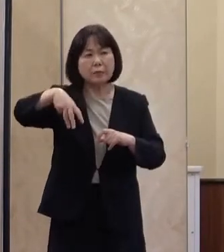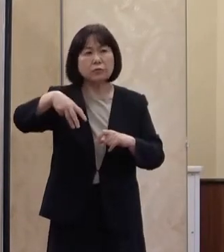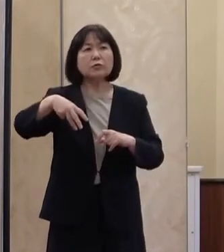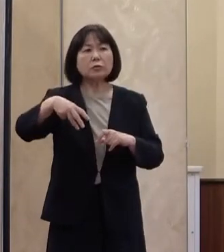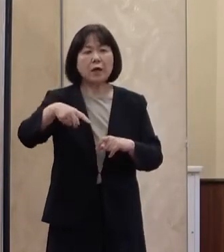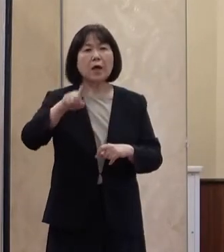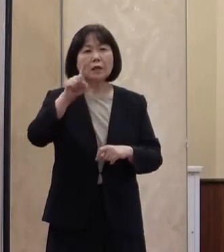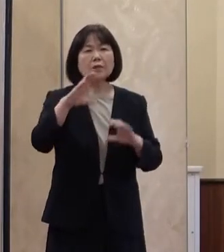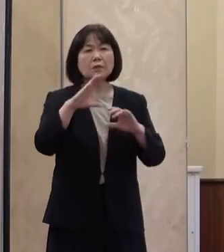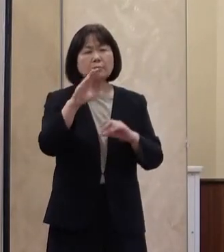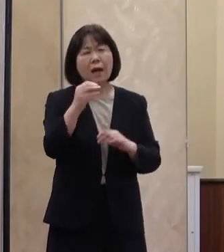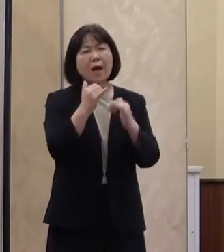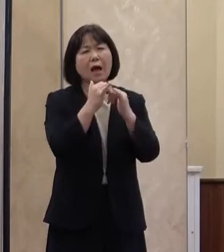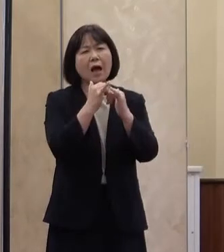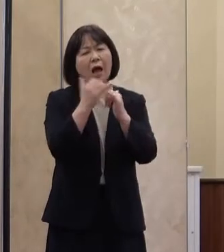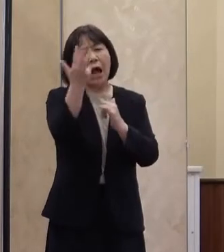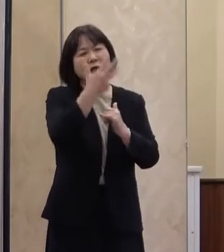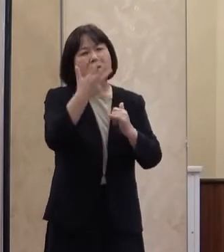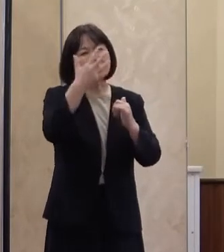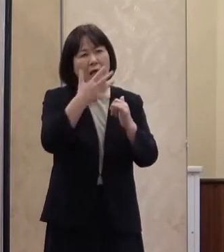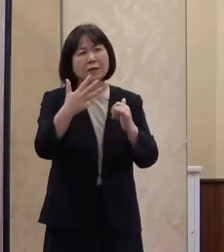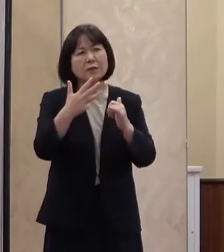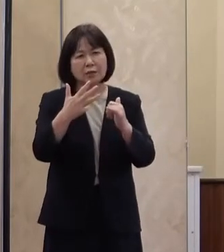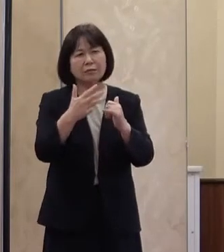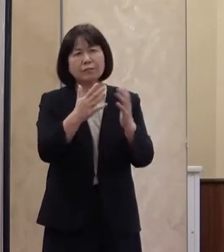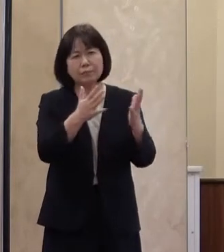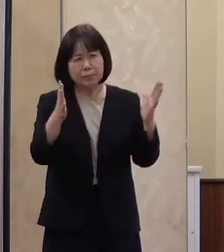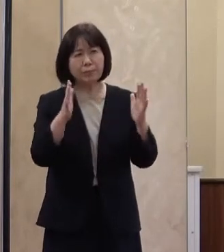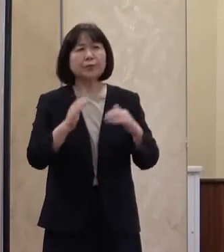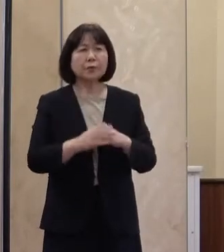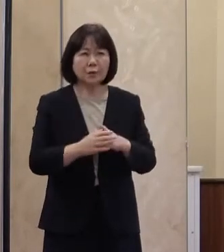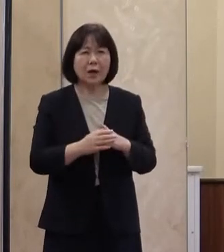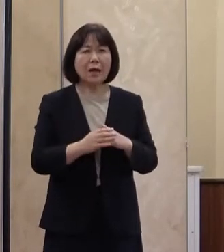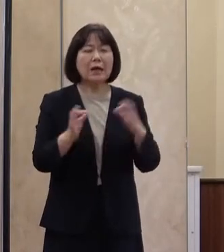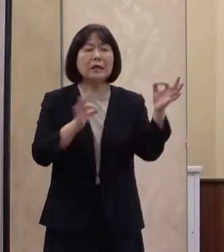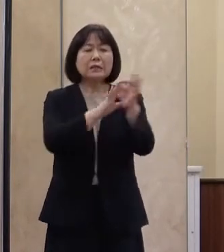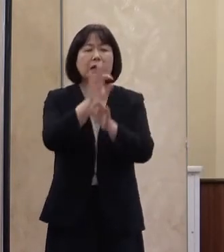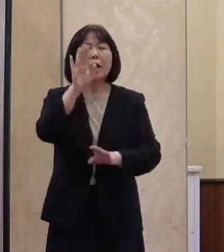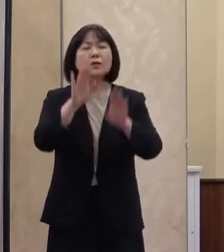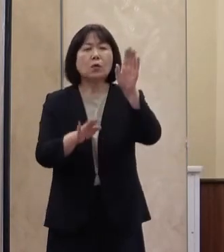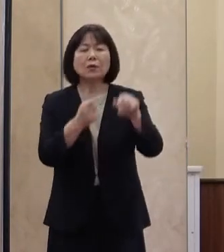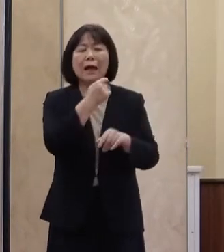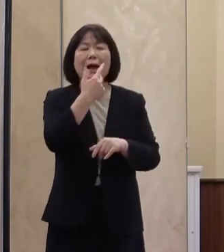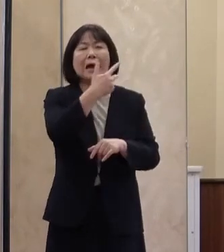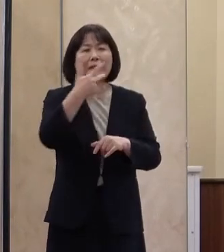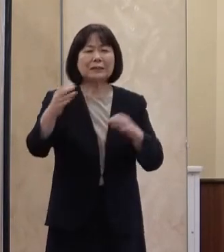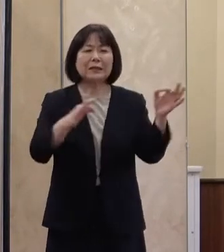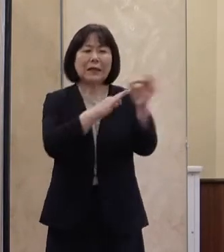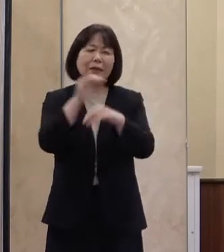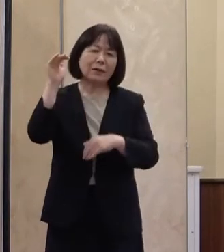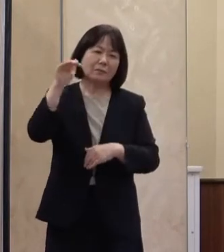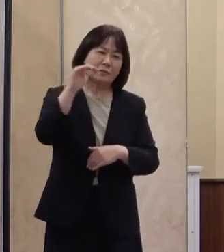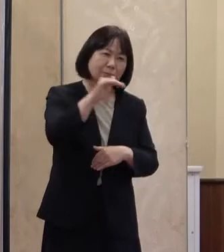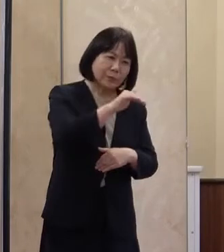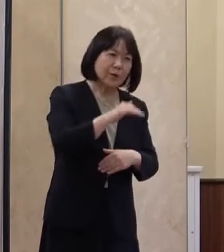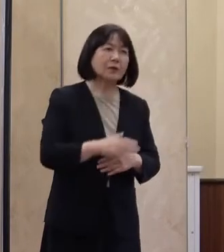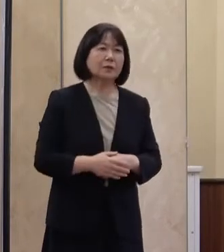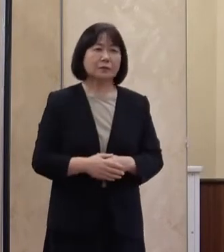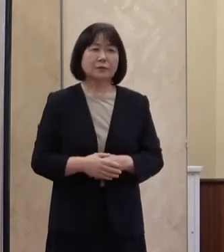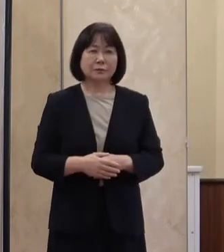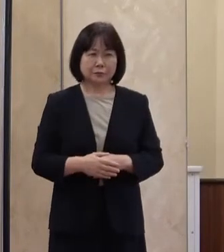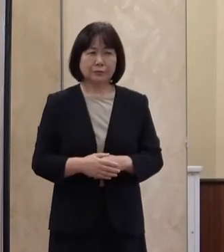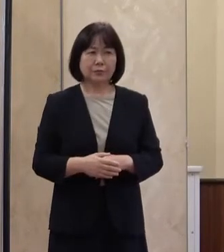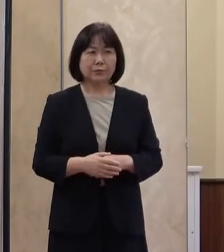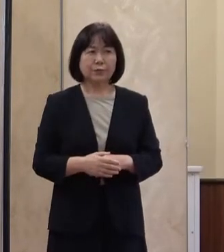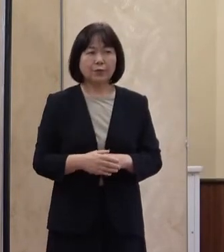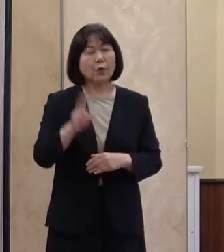人するなどですね、経営状態が赤字に転落するなど非常に厳しい状態になると、一応対日投